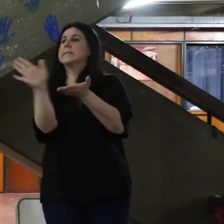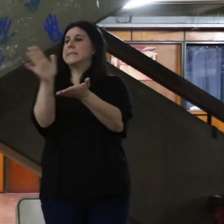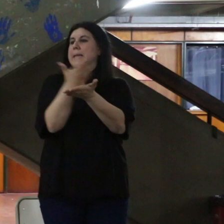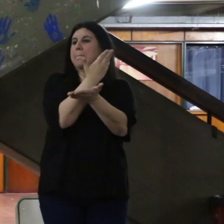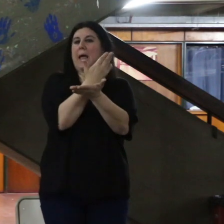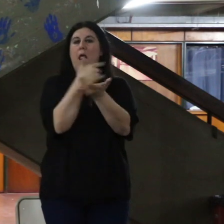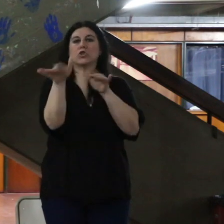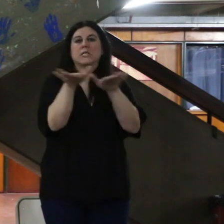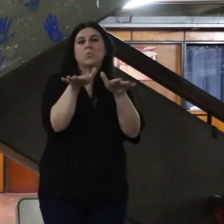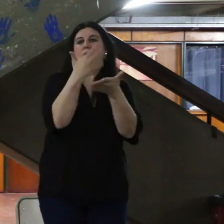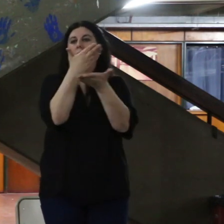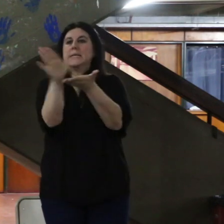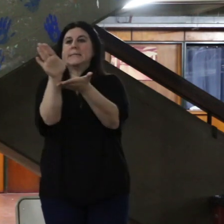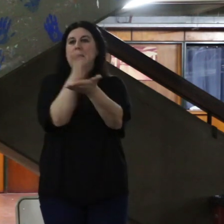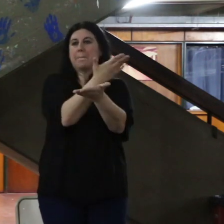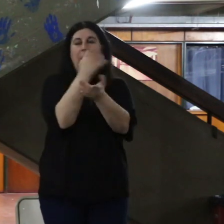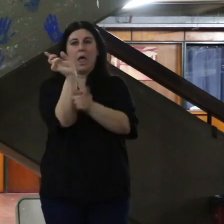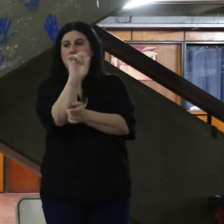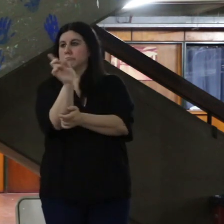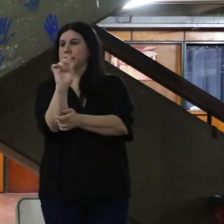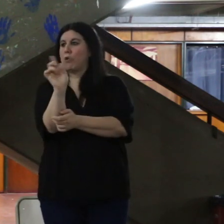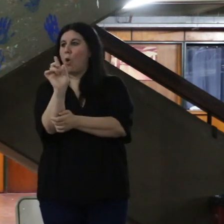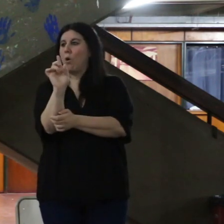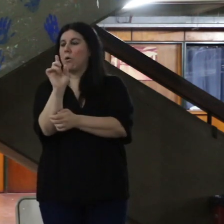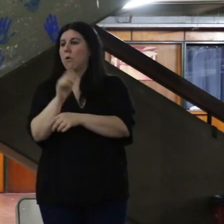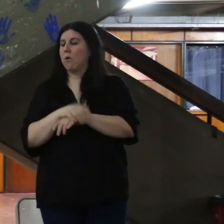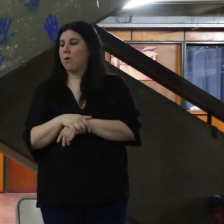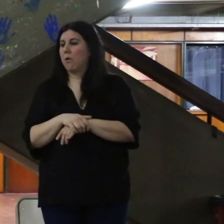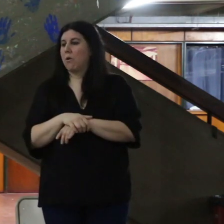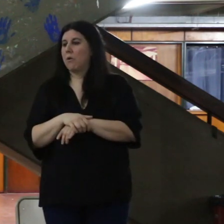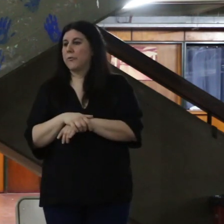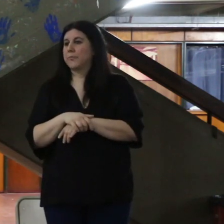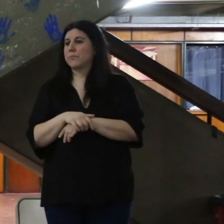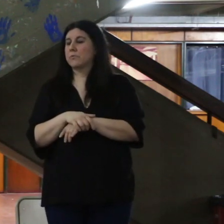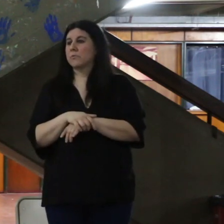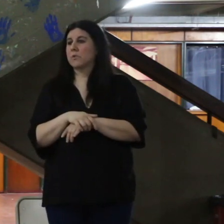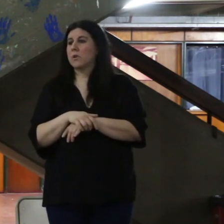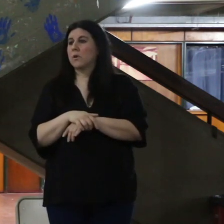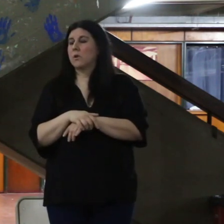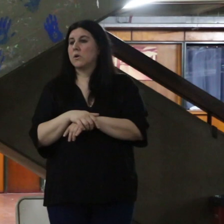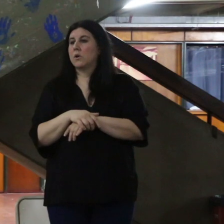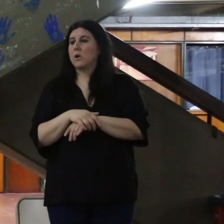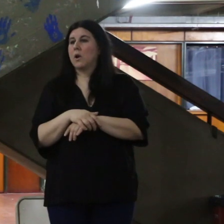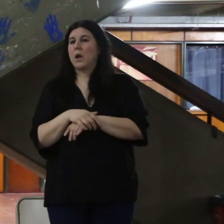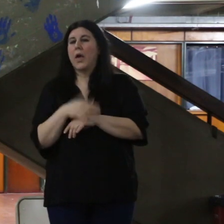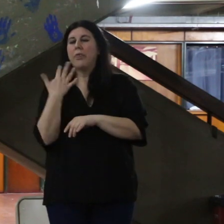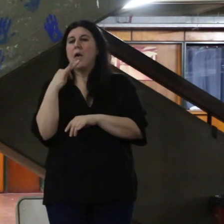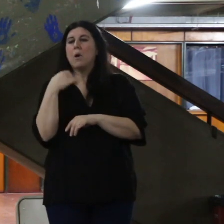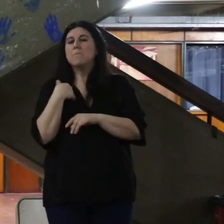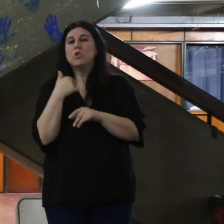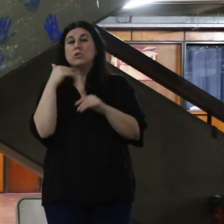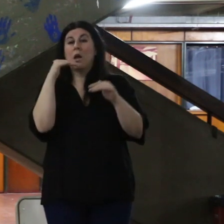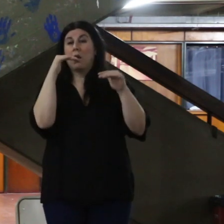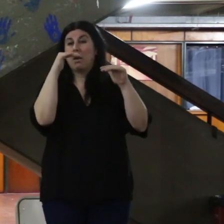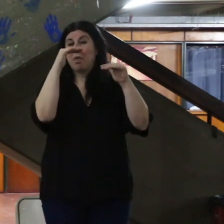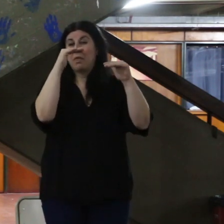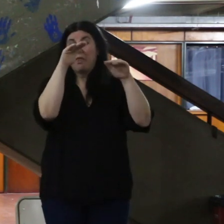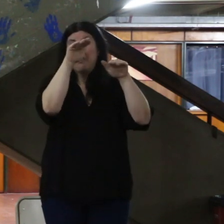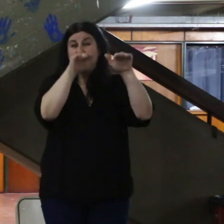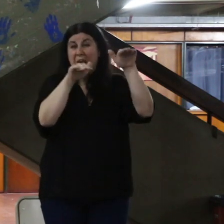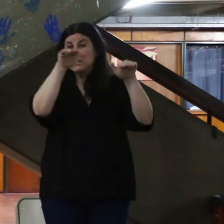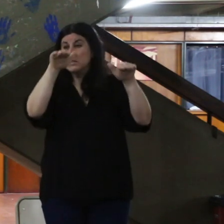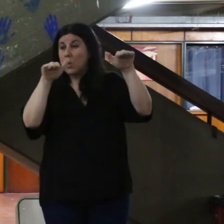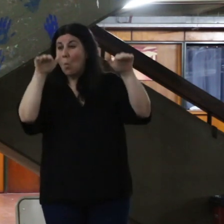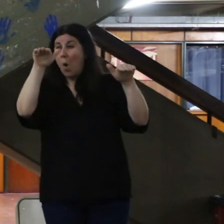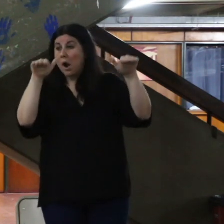aislados. Tenemos que ver que estas desigualdades se van